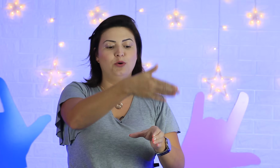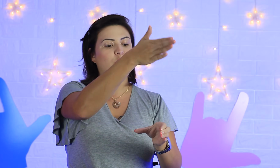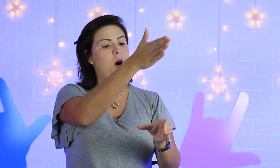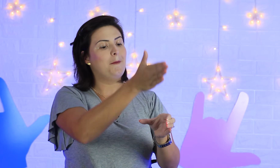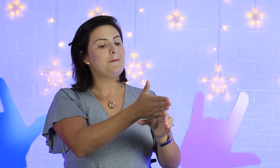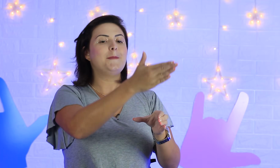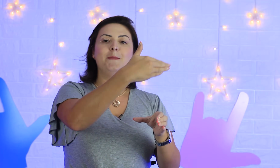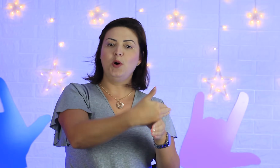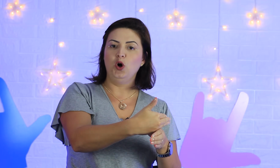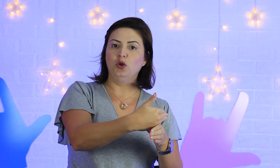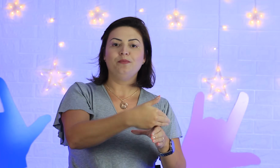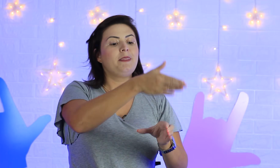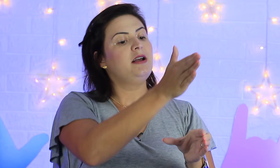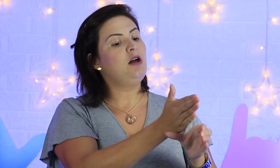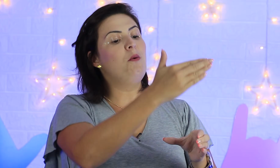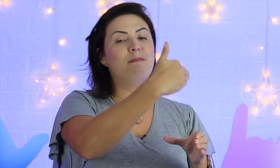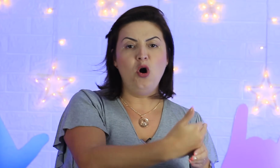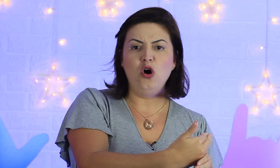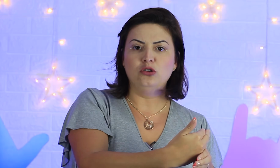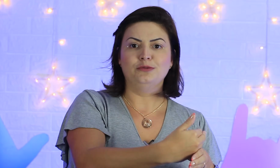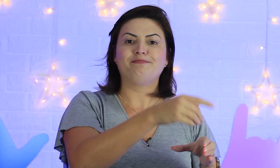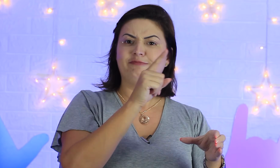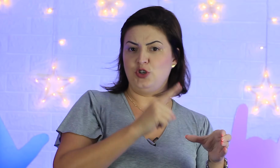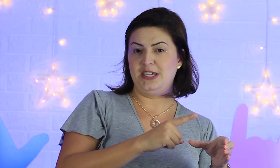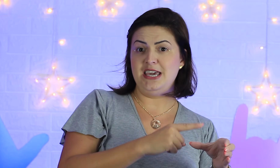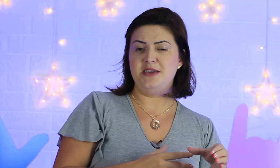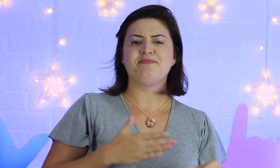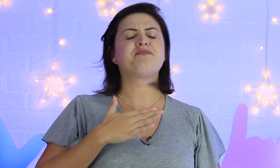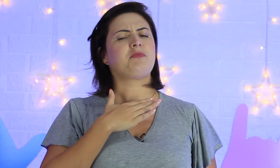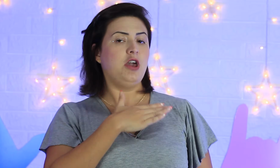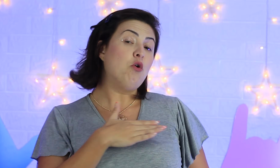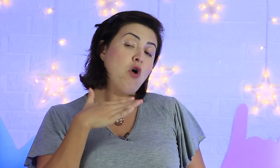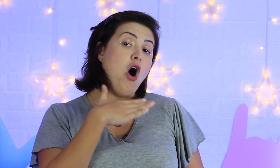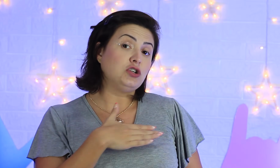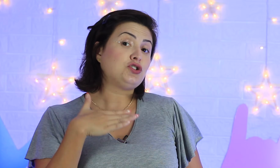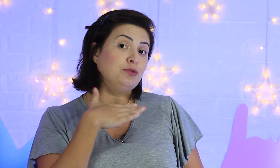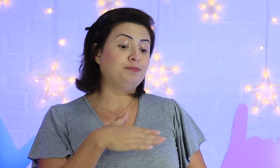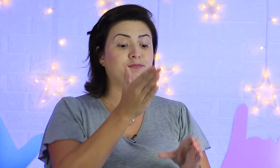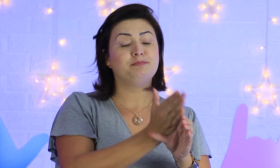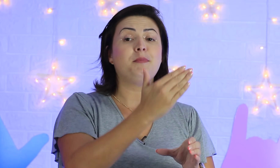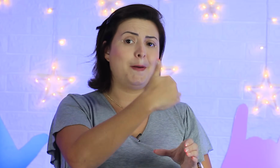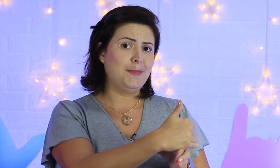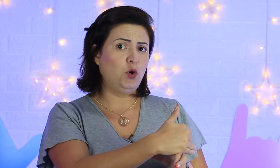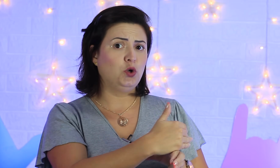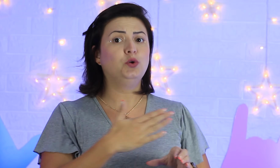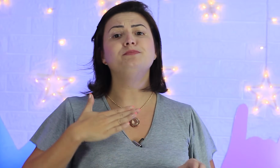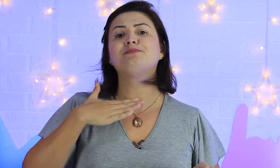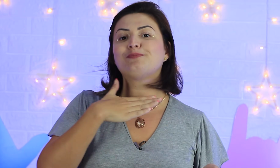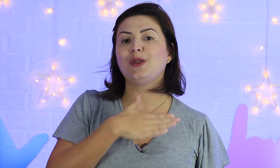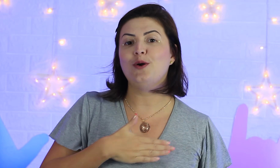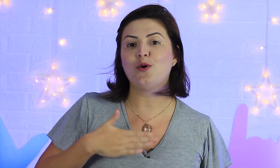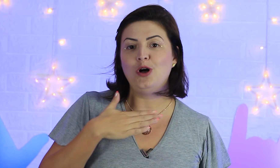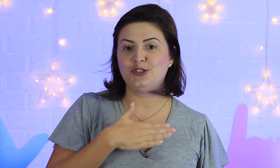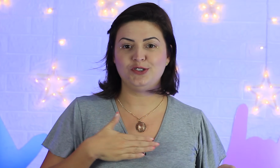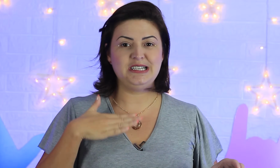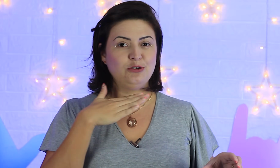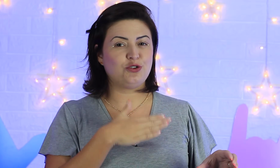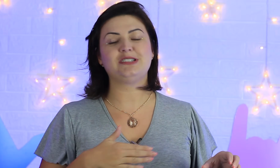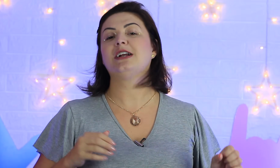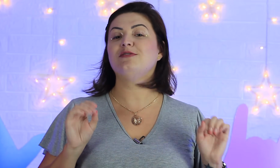bolo, ó. Bolo. Então, bolo. Isso aqui. Eu gosto. Bolo. Eu gosto. E o sinal de gostar que